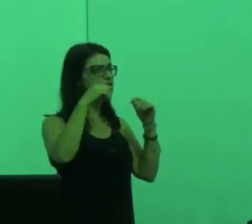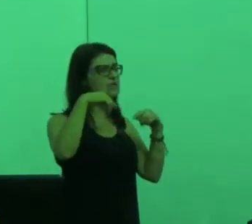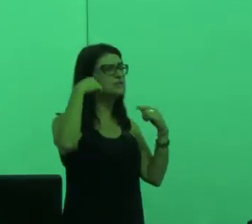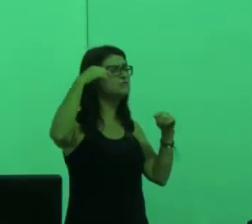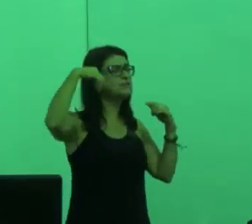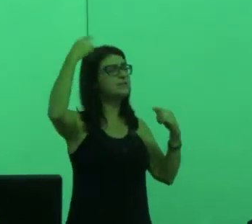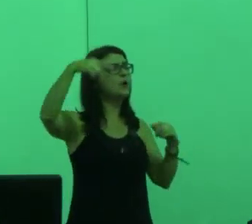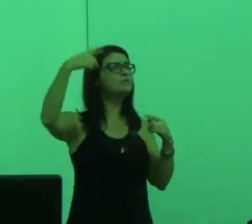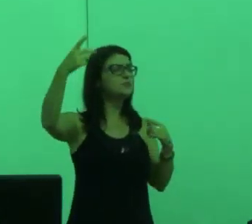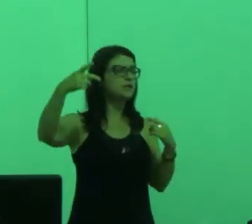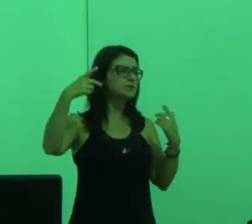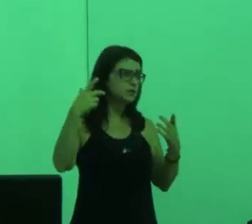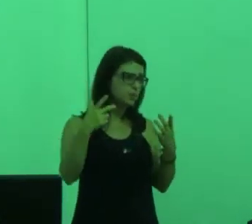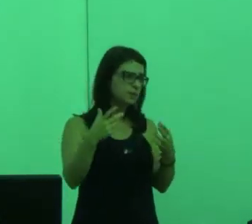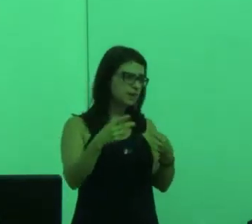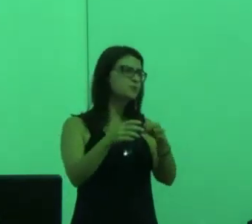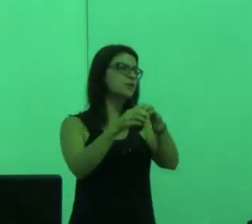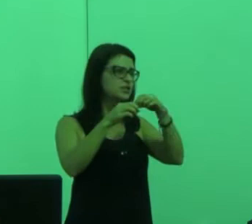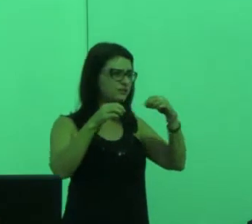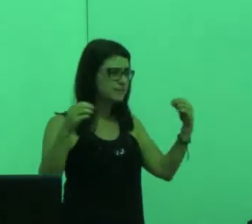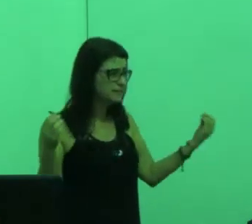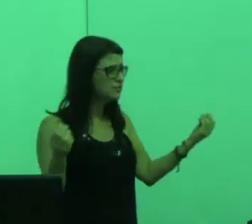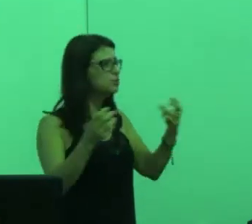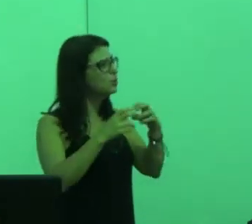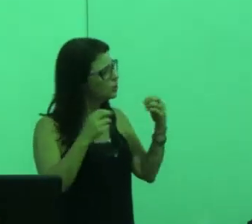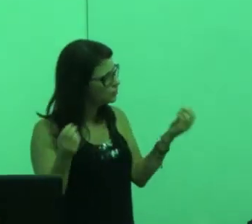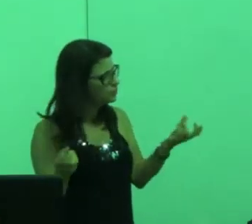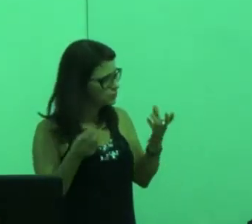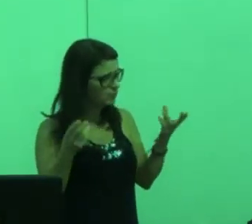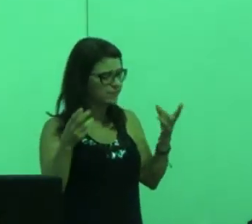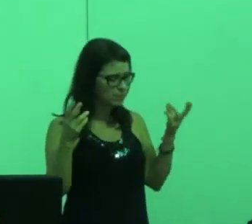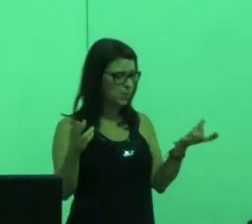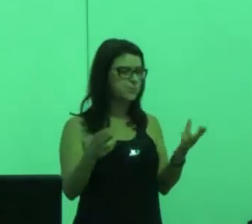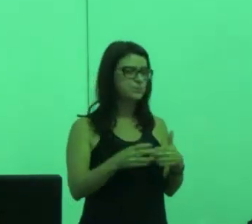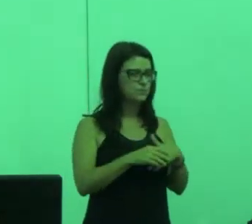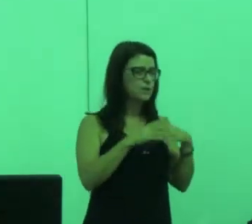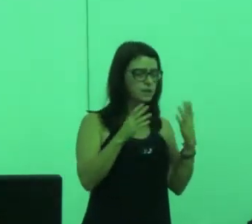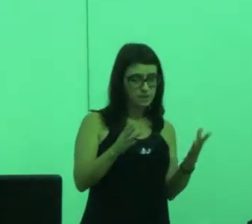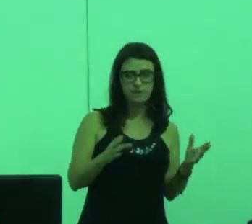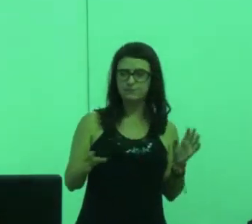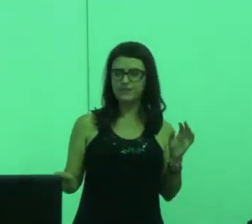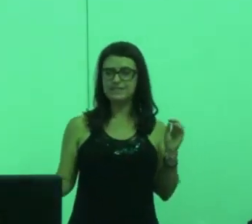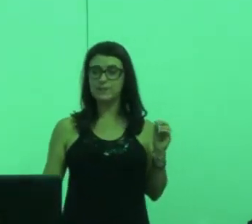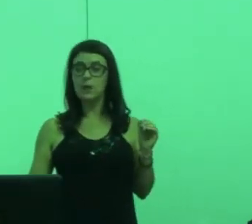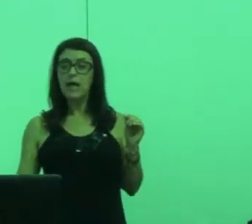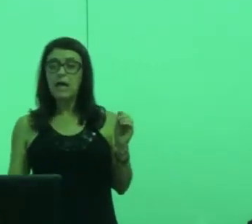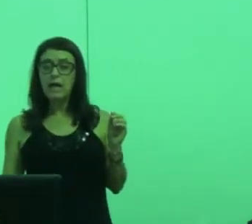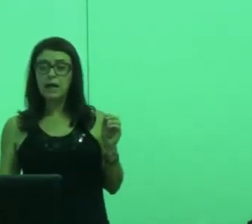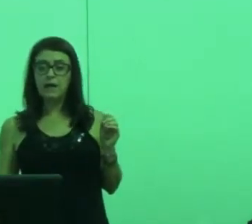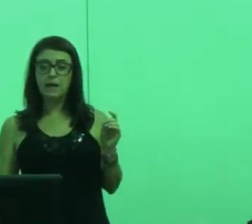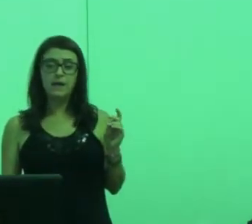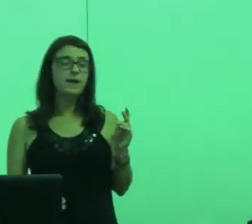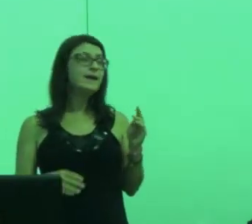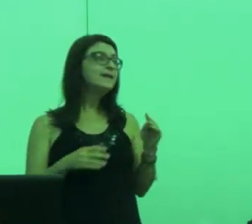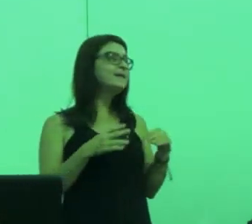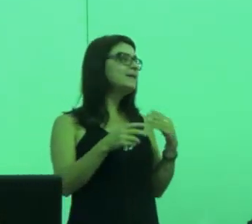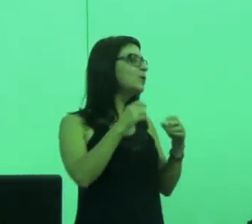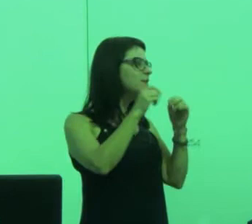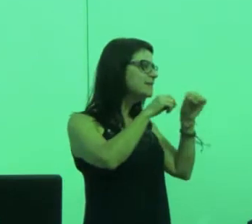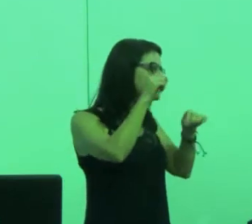chance de fazer novos erros era super grande, porque eu tinha que fazer a linha de novo e tudo mais. Bom, faz tempo. E aí eu comecei a